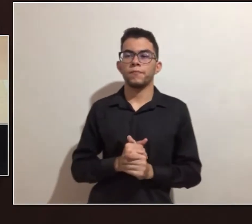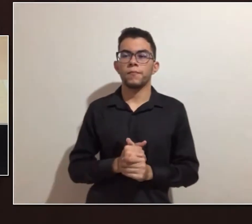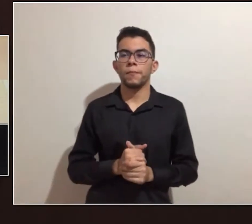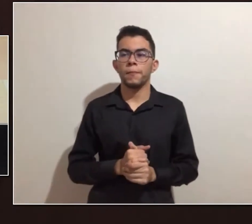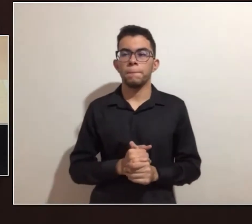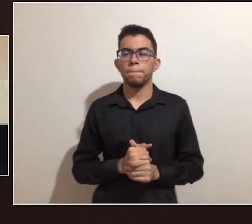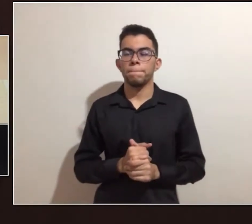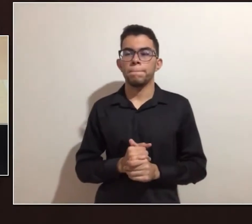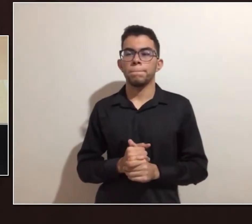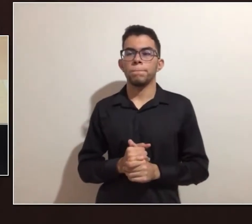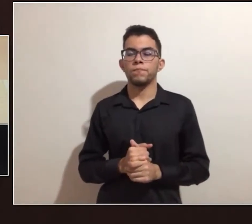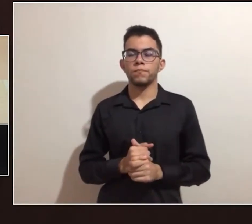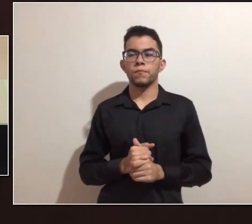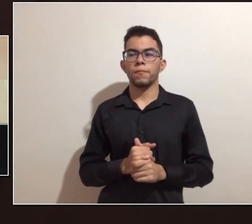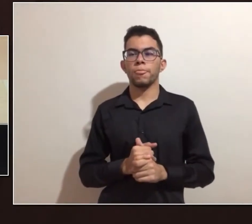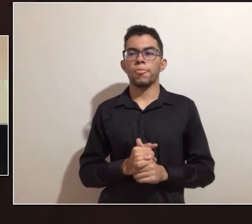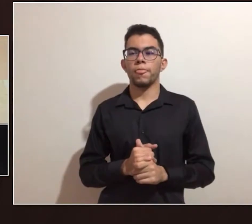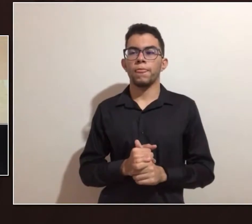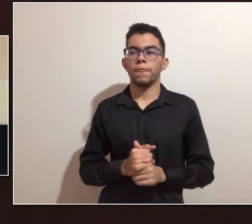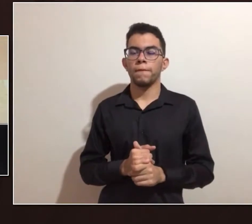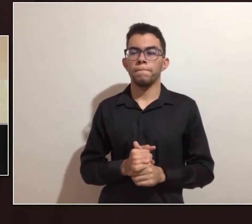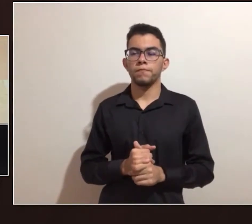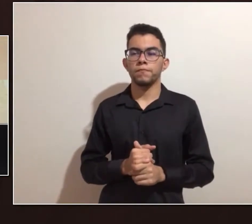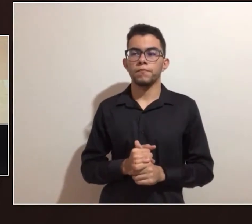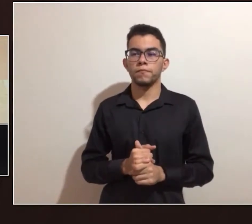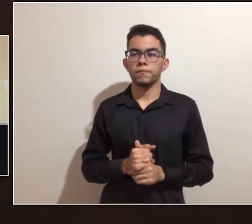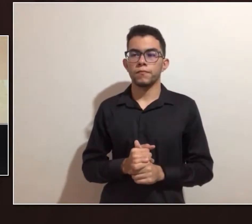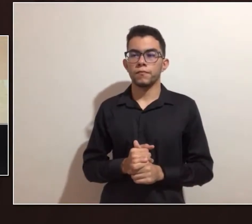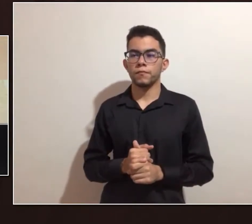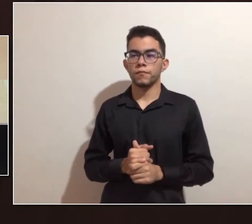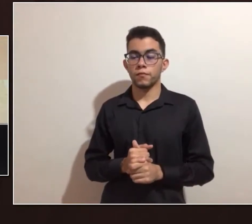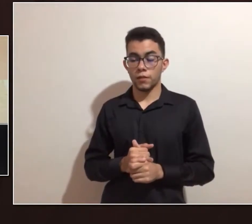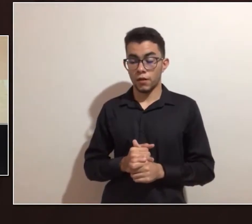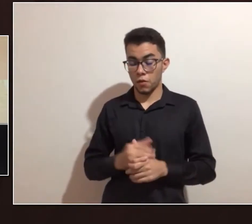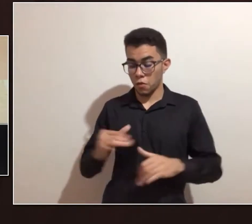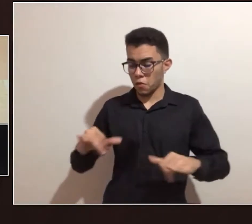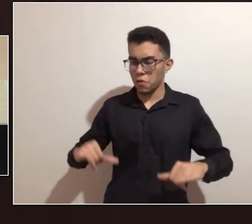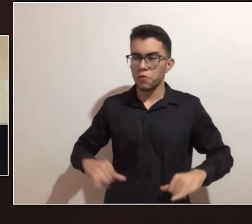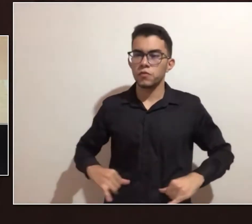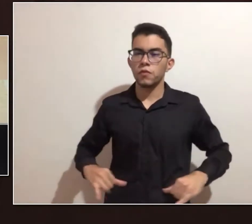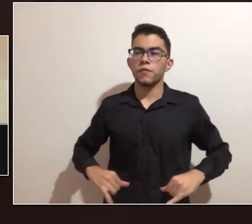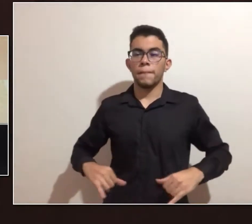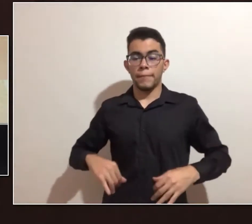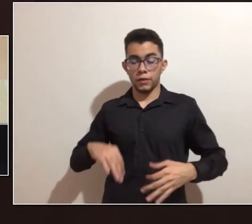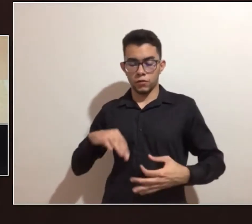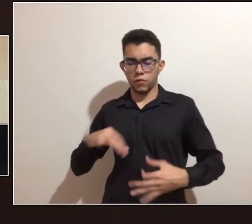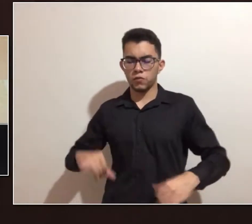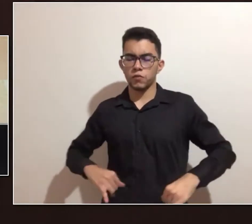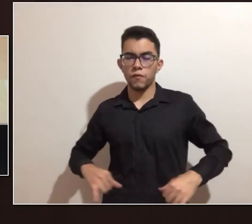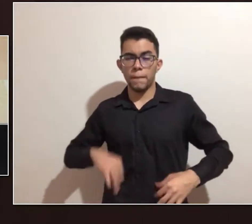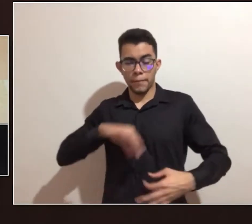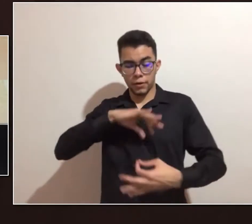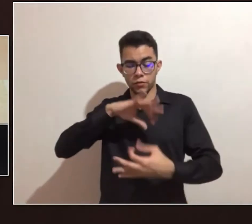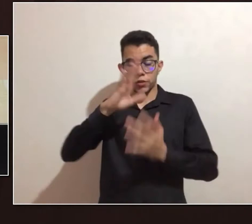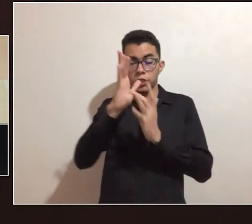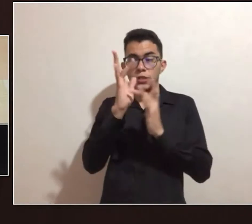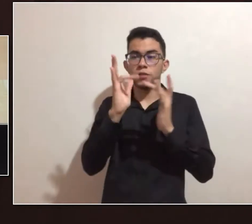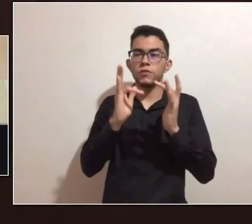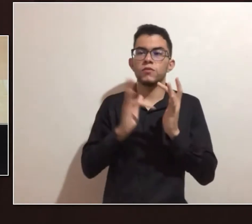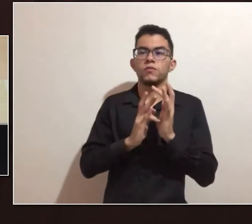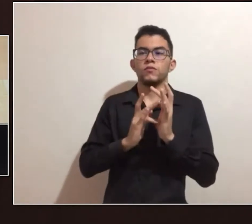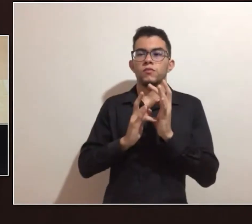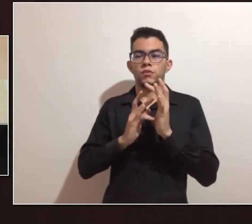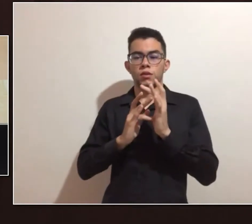mirra, está no óleo composto da unção, está no Espírito que você recebeu, está no Espírito que vem